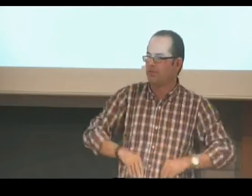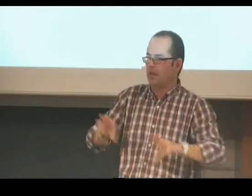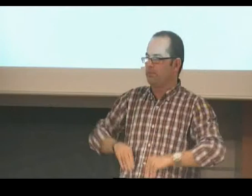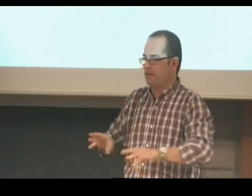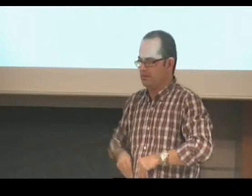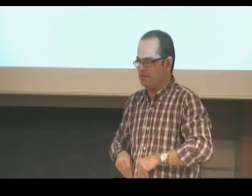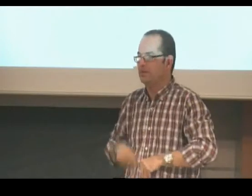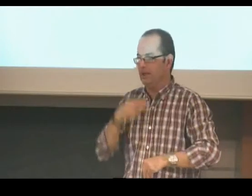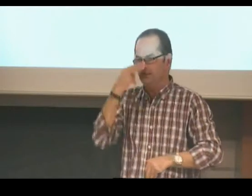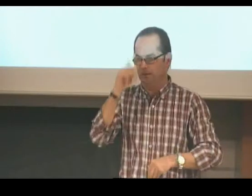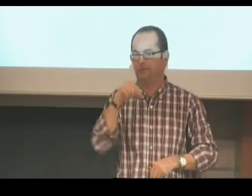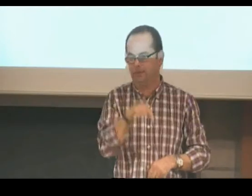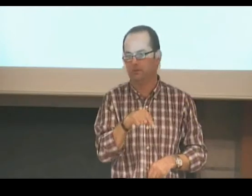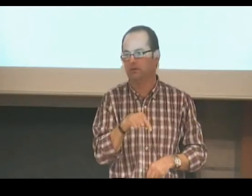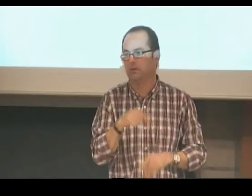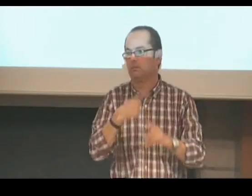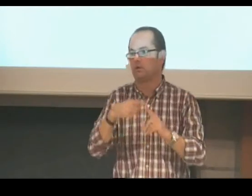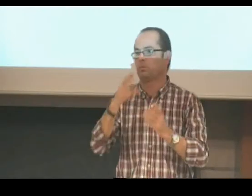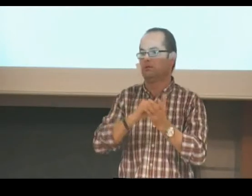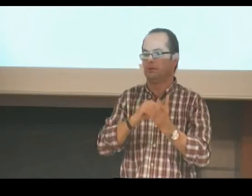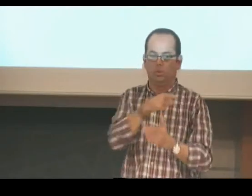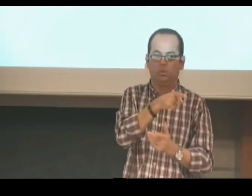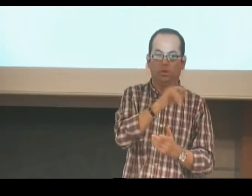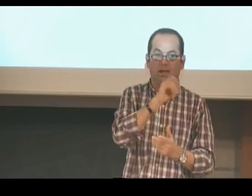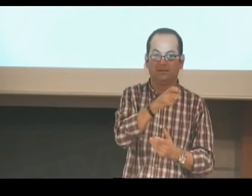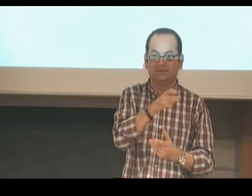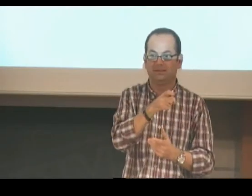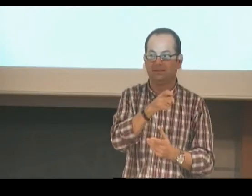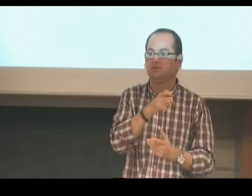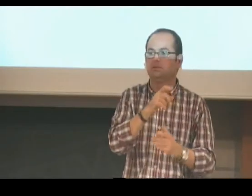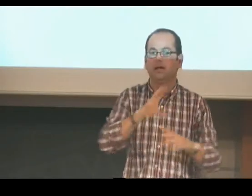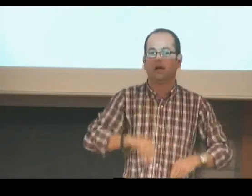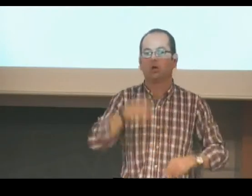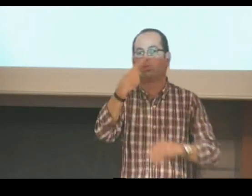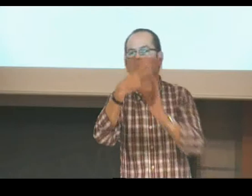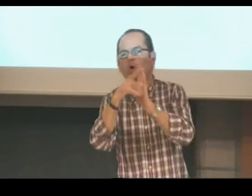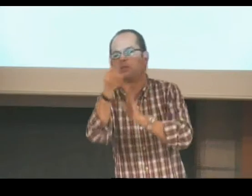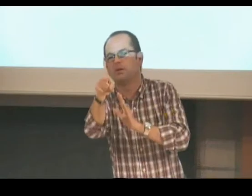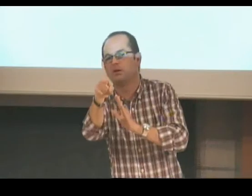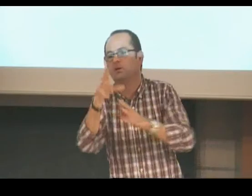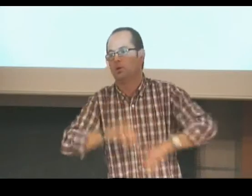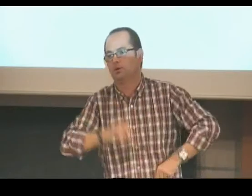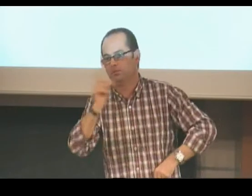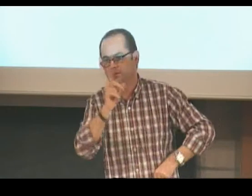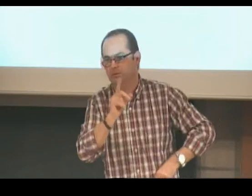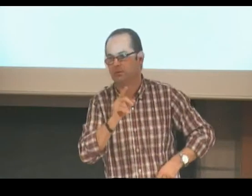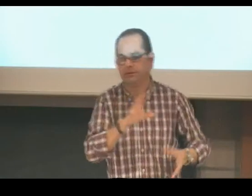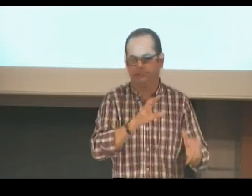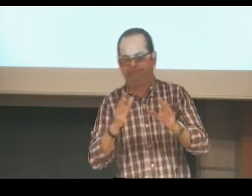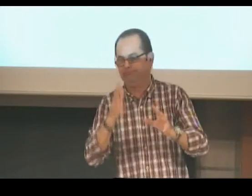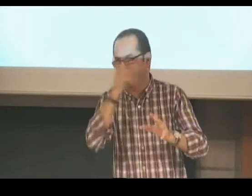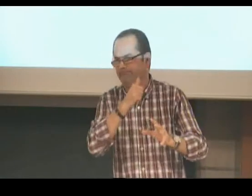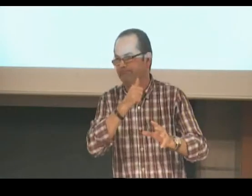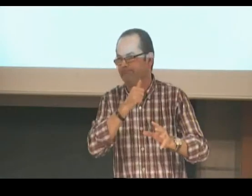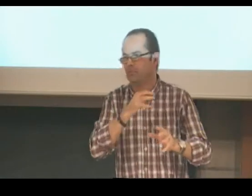haurem de volcar la informació per veure si es pot fer la mateixa tasca amb altres programes. Perquè ja